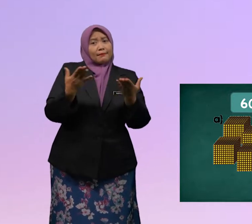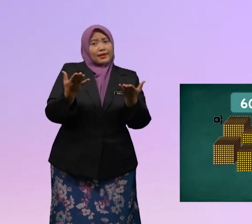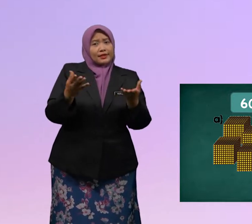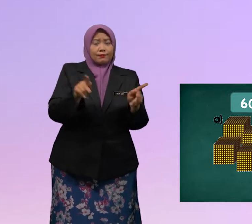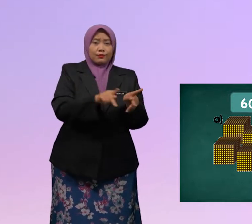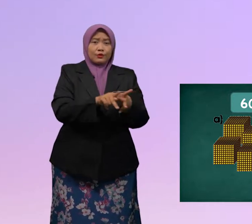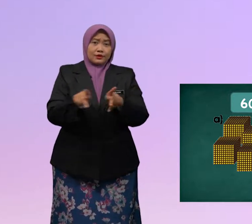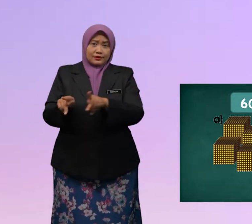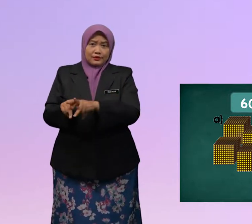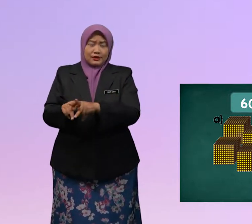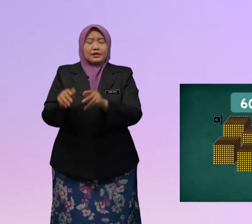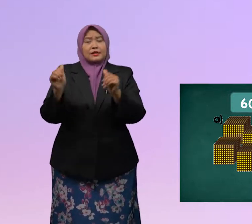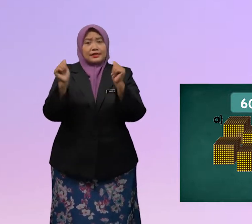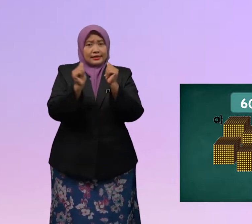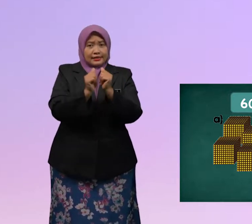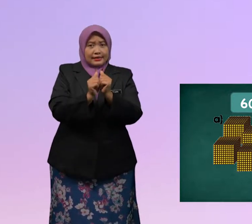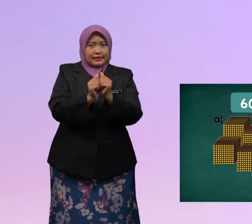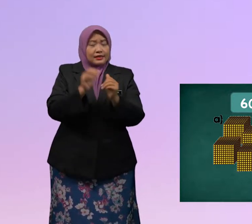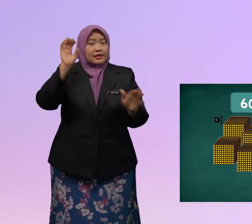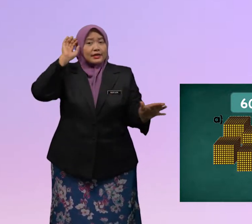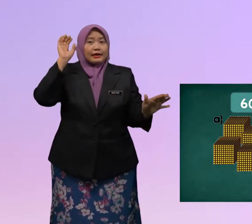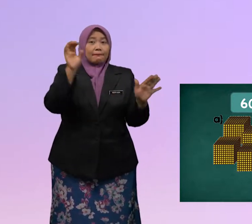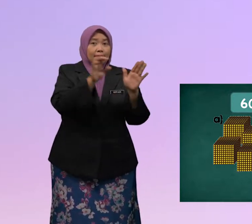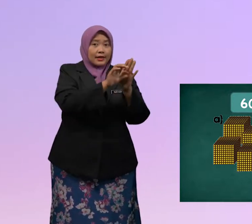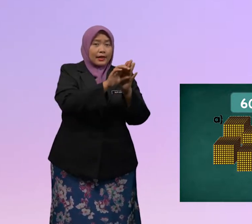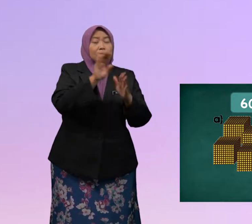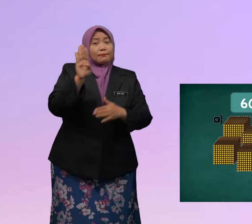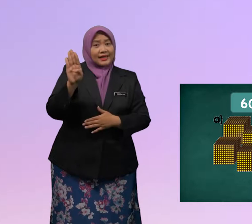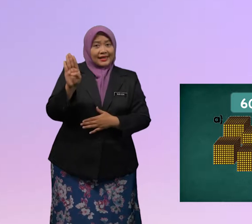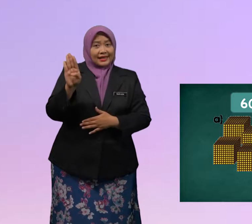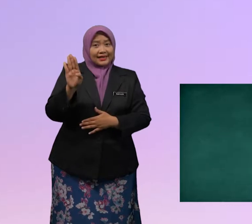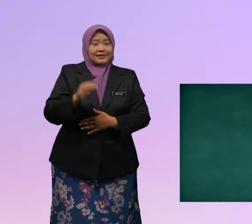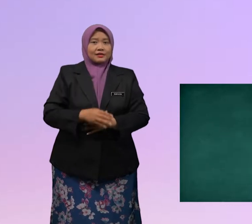Bagaimana pula dengan gambar B?